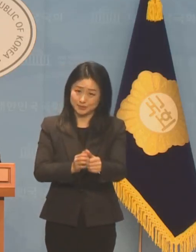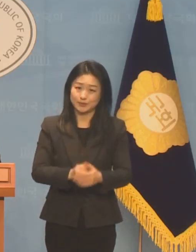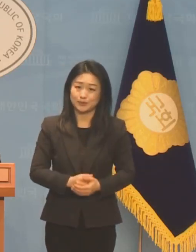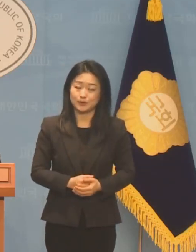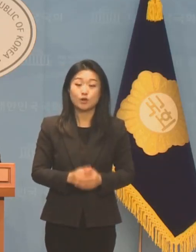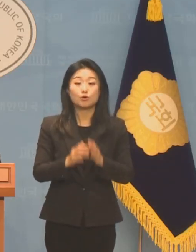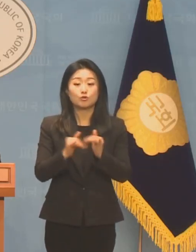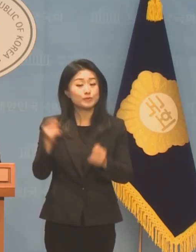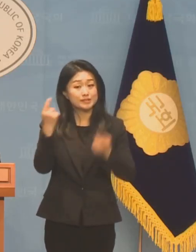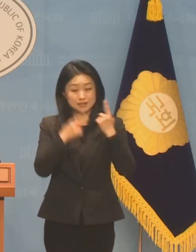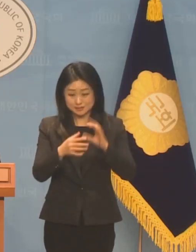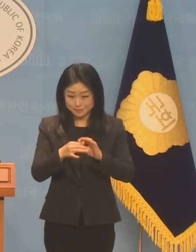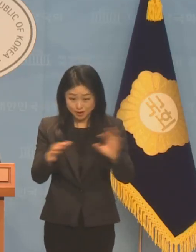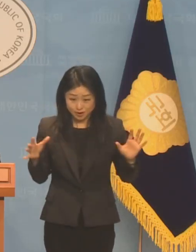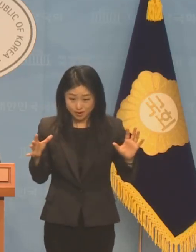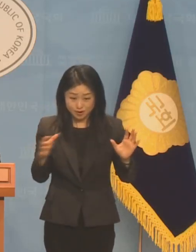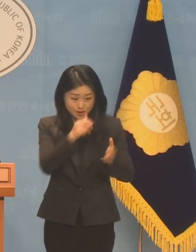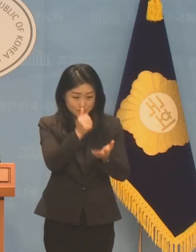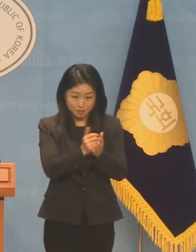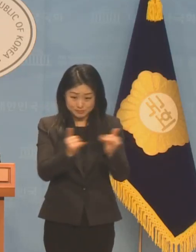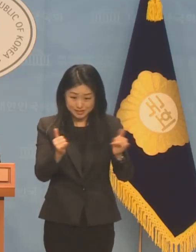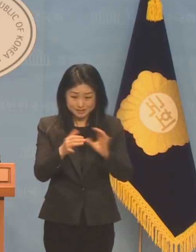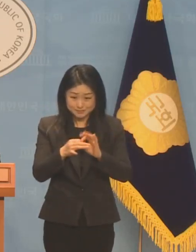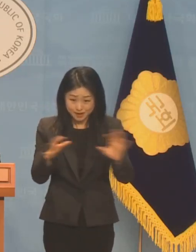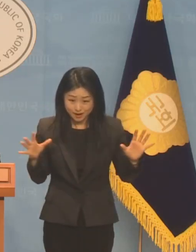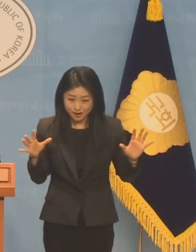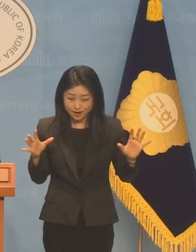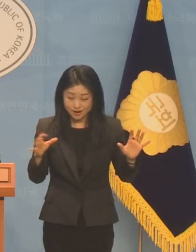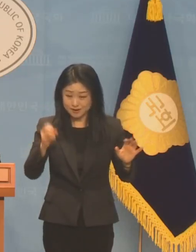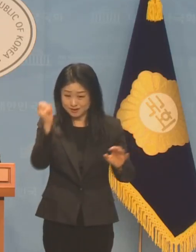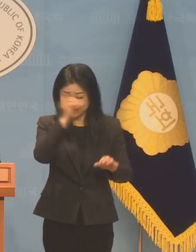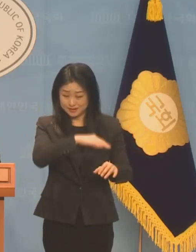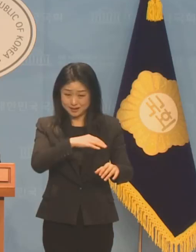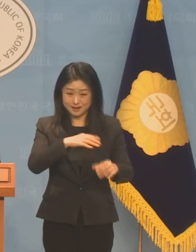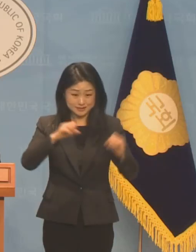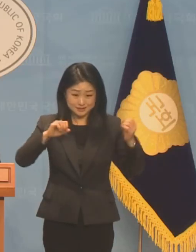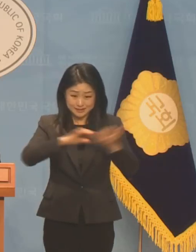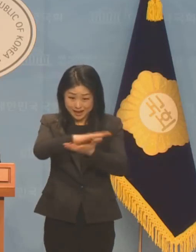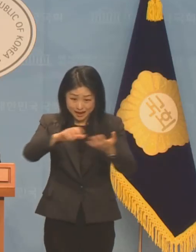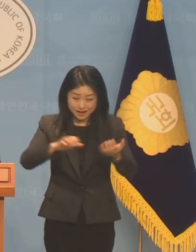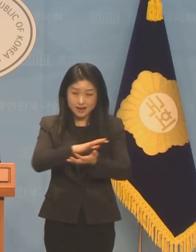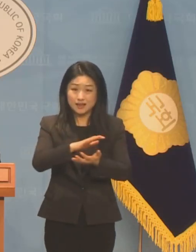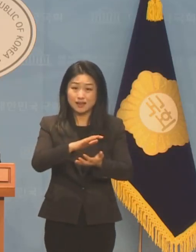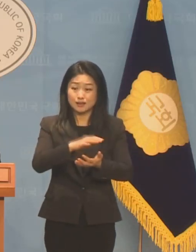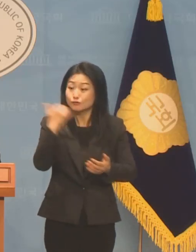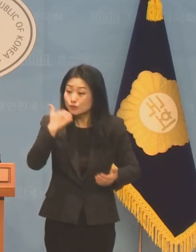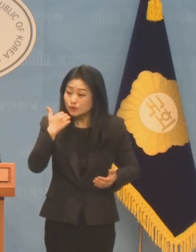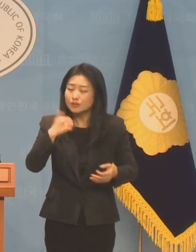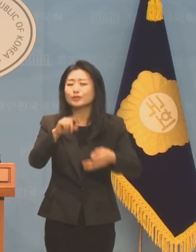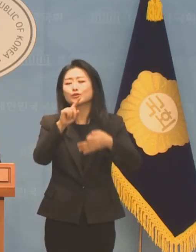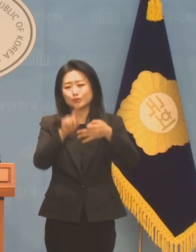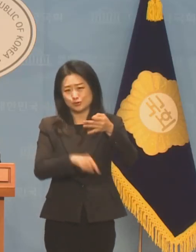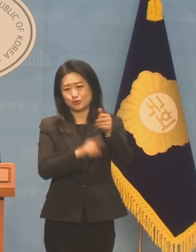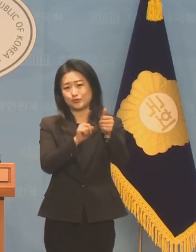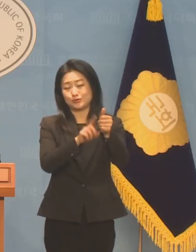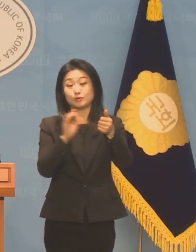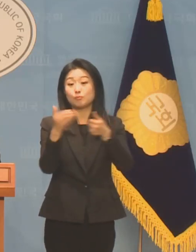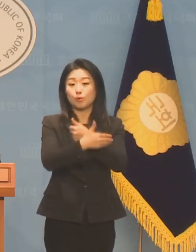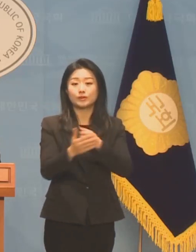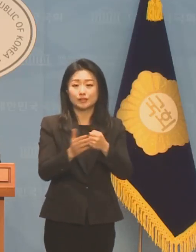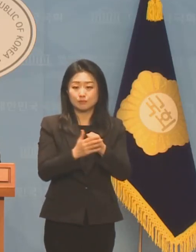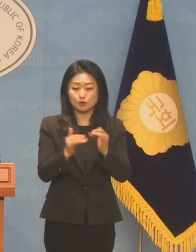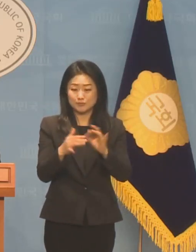국민이 다치건 말건 범죄자가 되건 말건 안중에도 없는 내란수계입니다. 윤석열 비호로